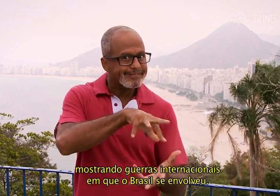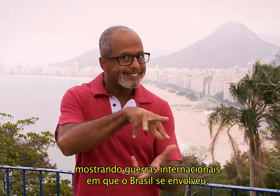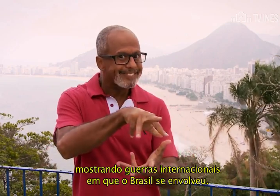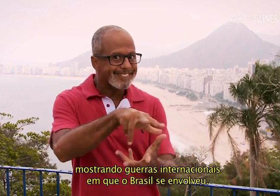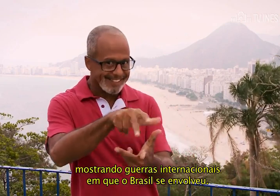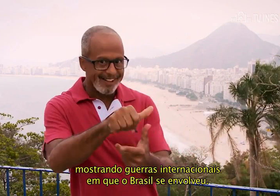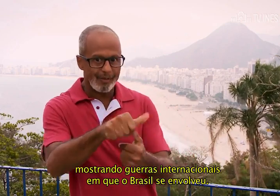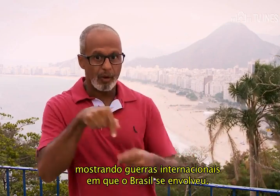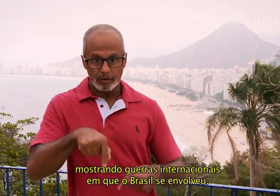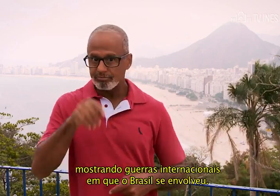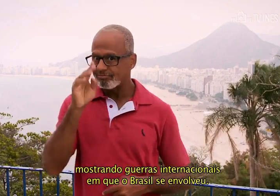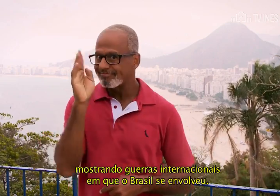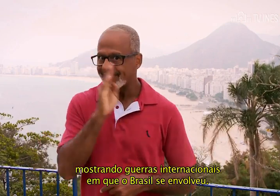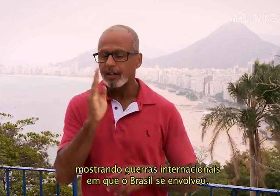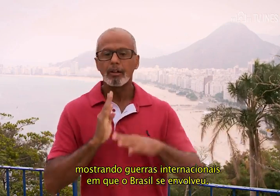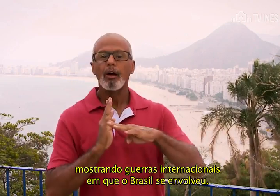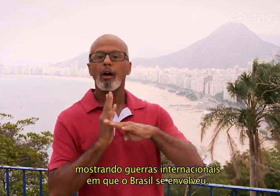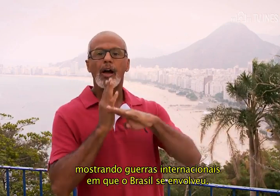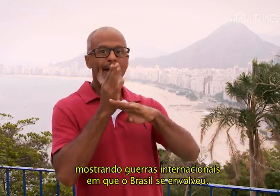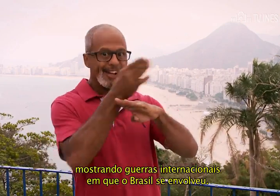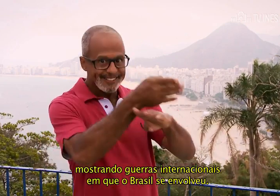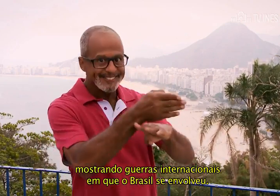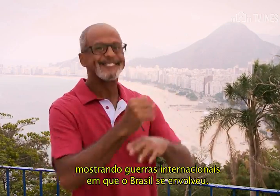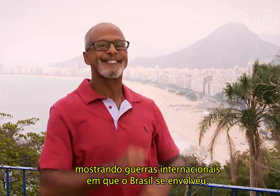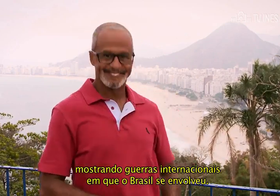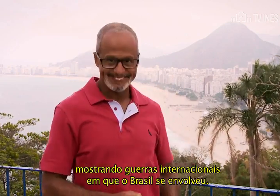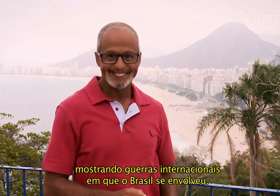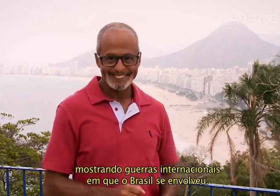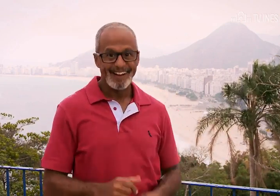internacionais em que o Brasil se envolveu.